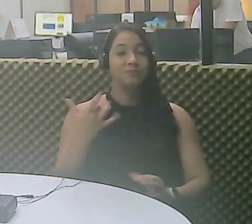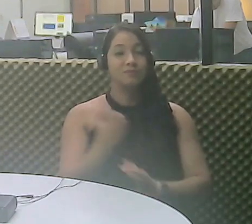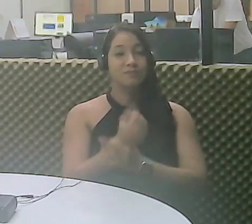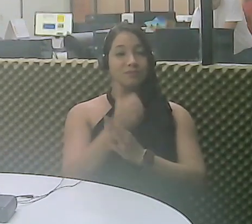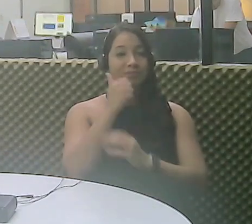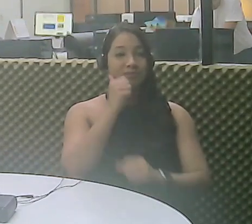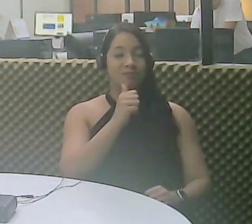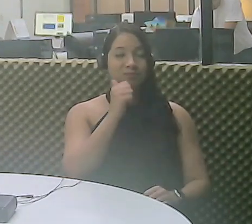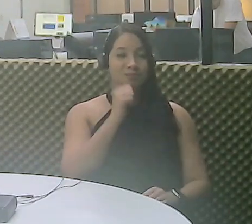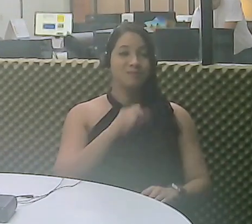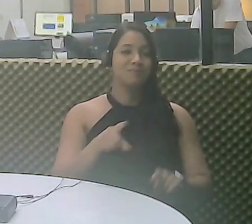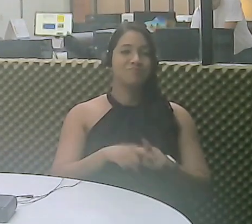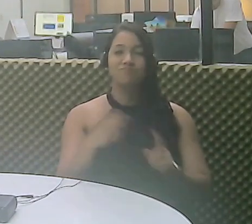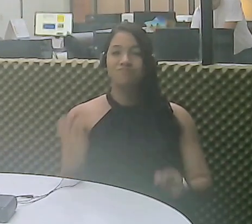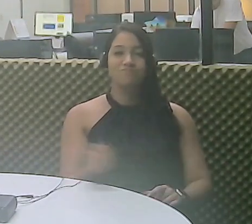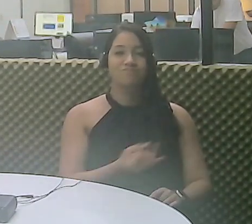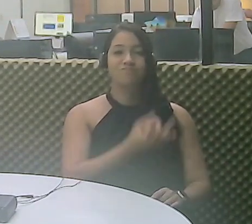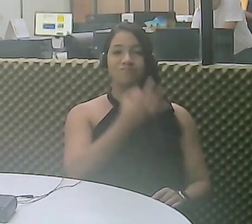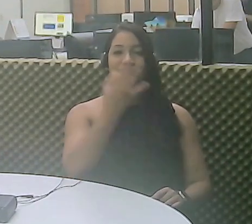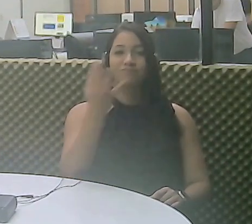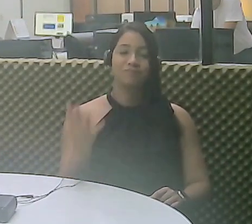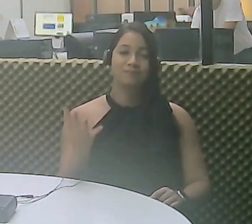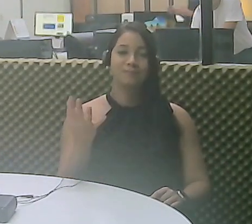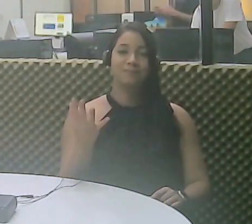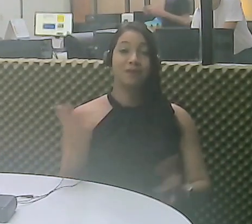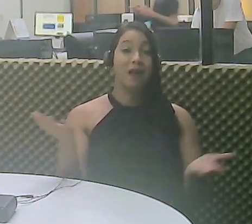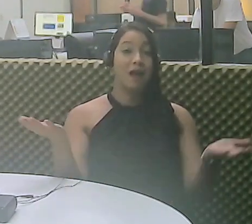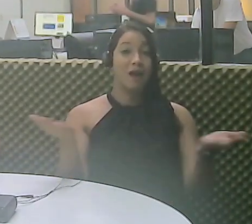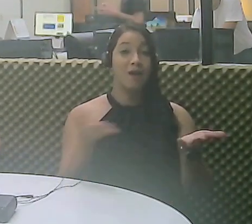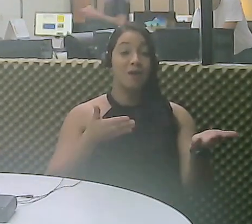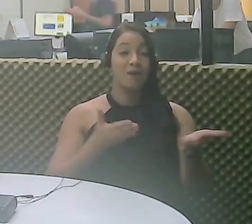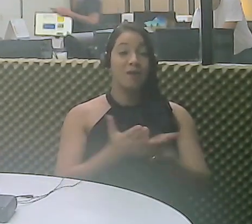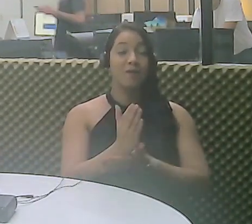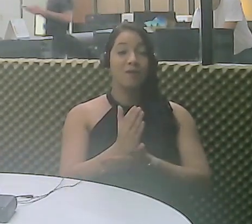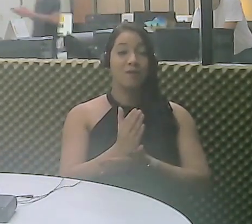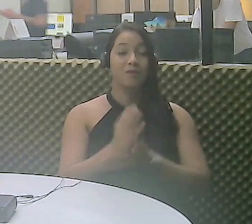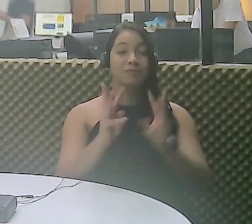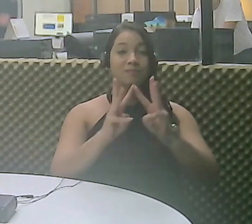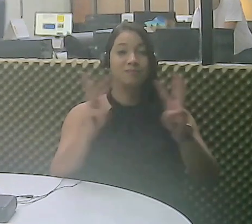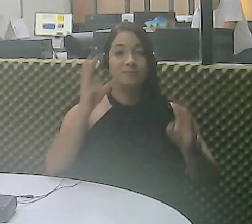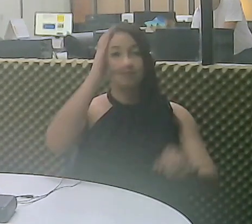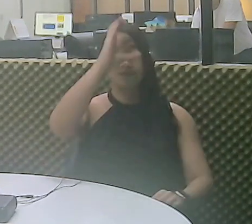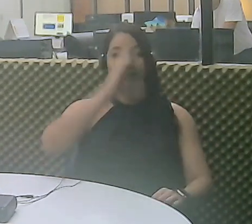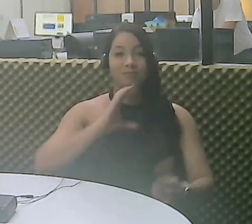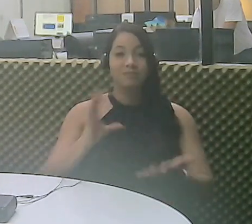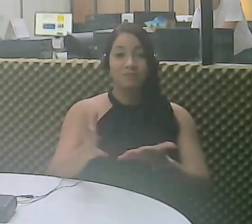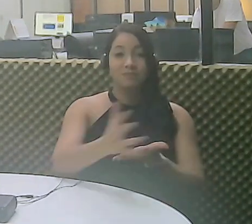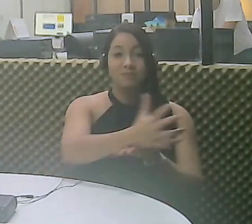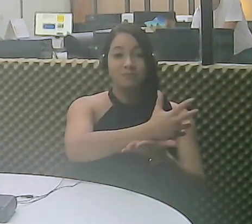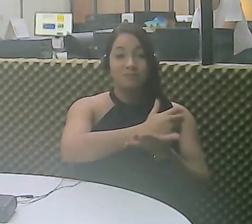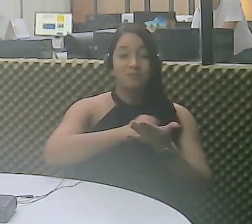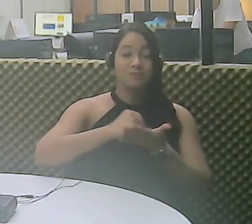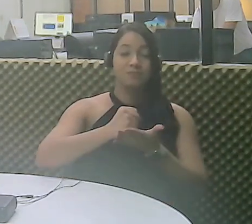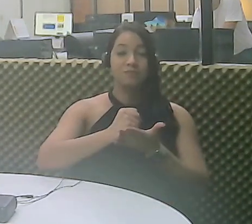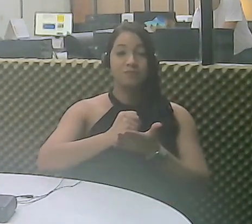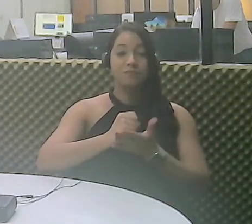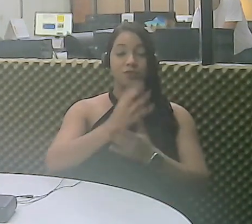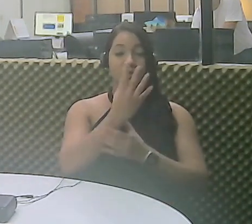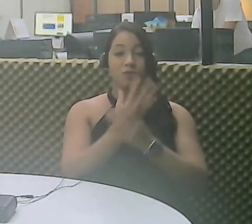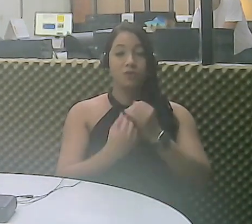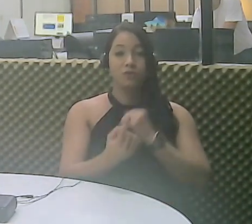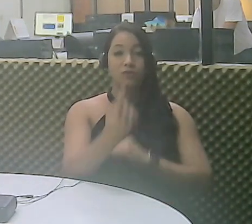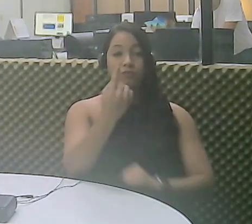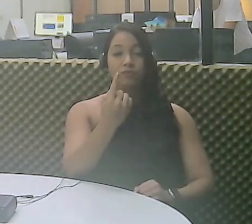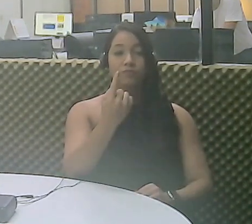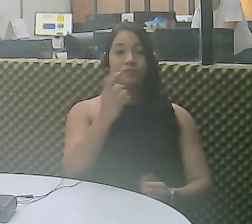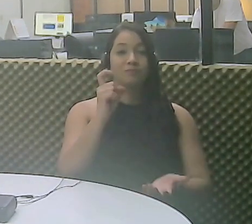para mulher e muitos outros. Agora lança o Portal Cidadão, que reúne os serviços online da Prefeitura num só lugar.